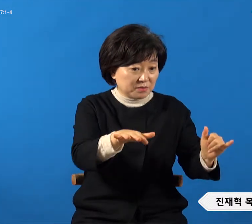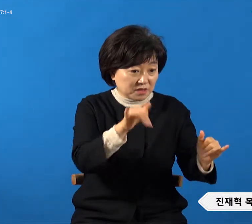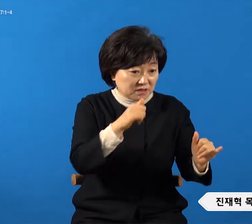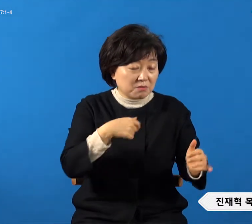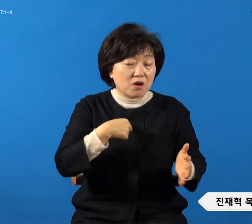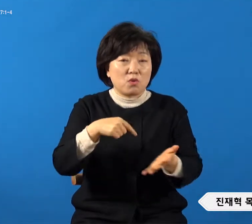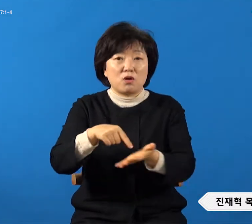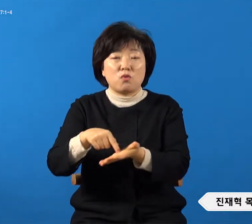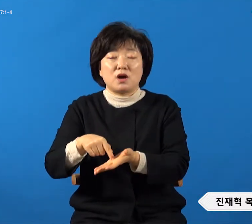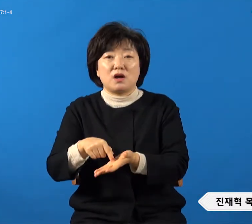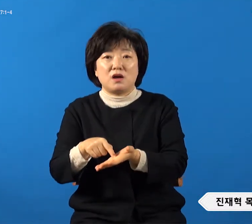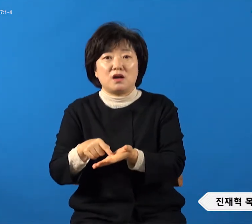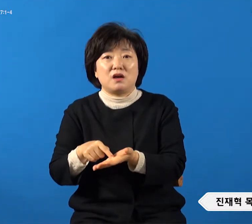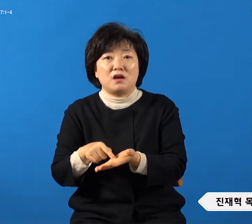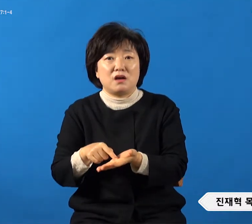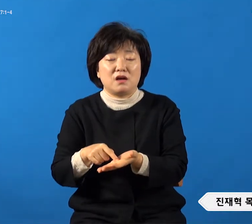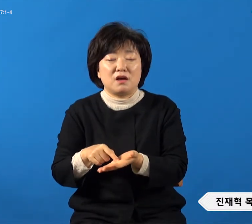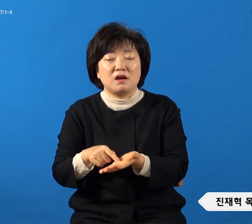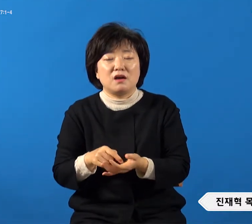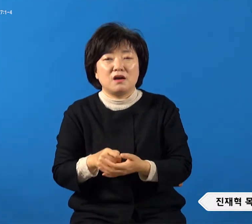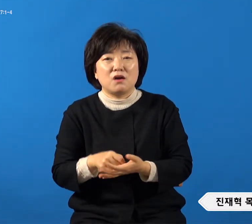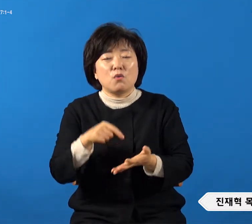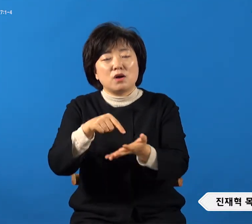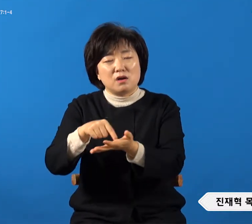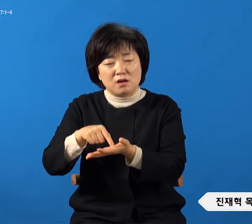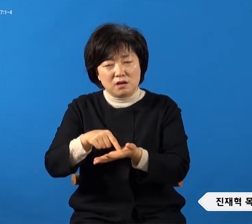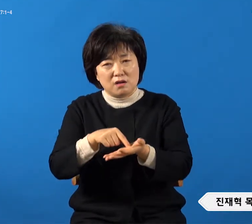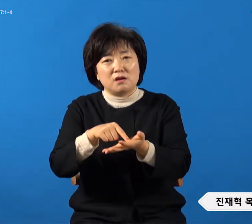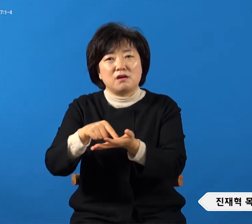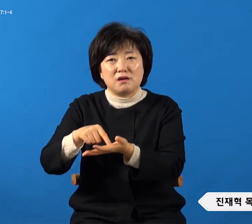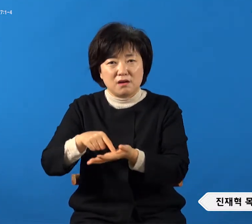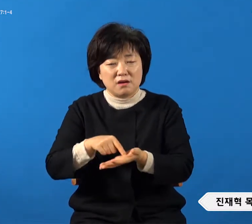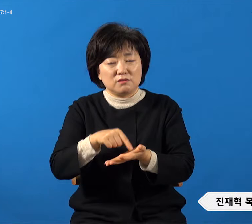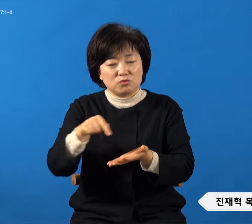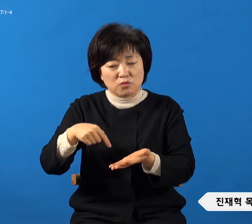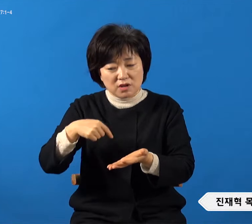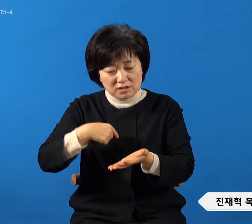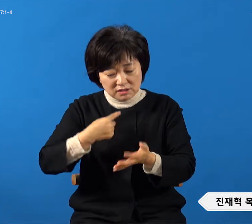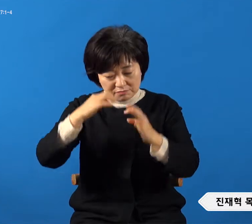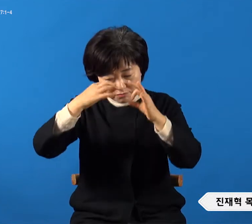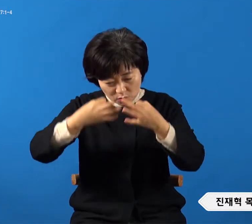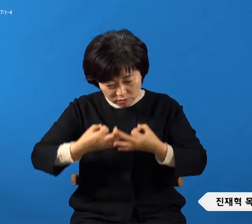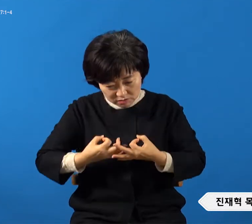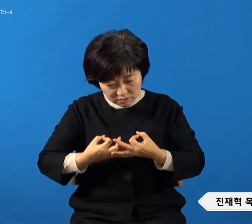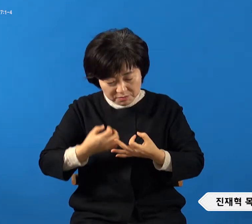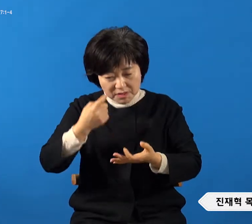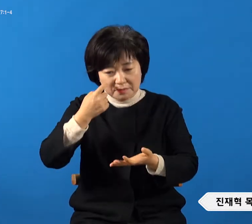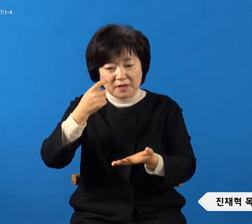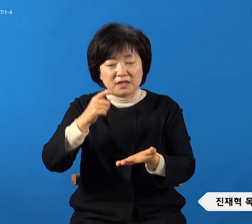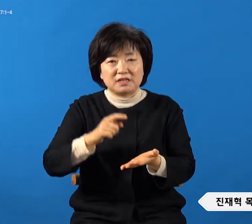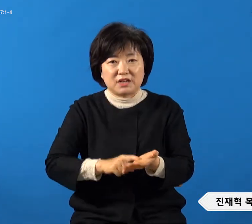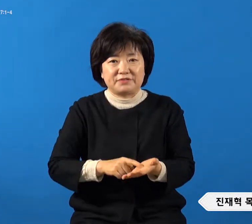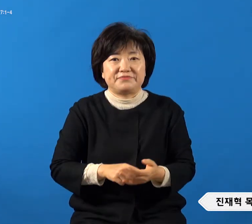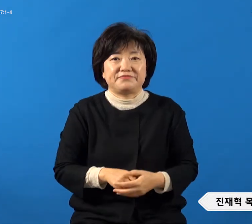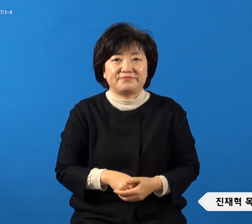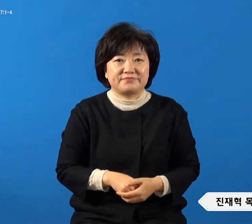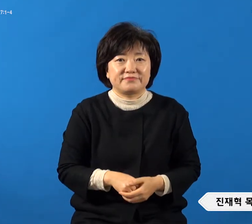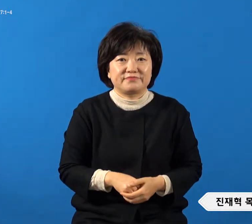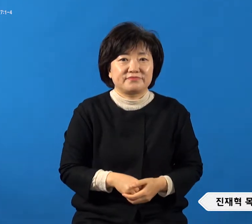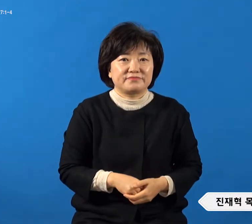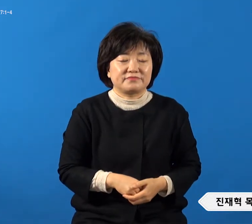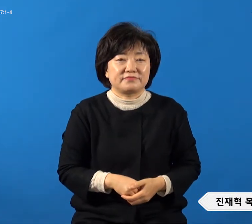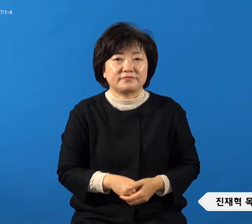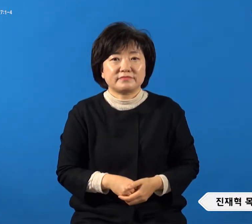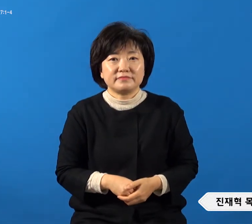여전히 외롭습니다. 우리는 그렇게 외로움 가운데 있는 우리 자신들의 모습을 발견하게 됩니다.